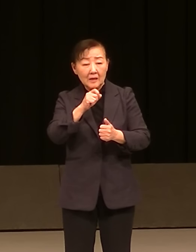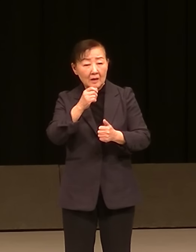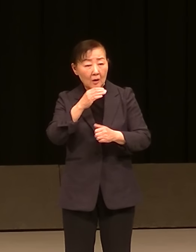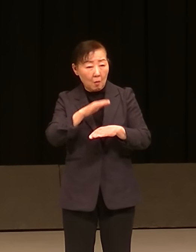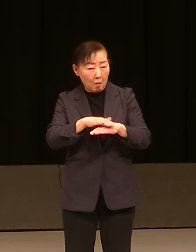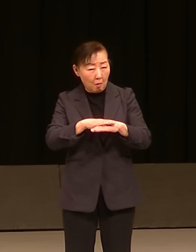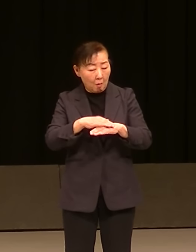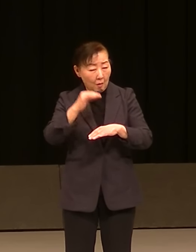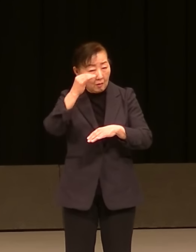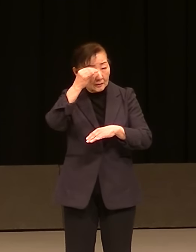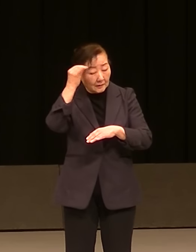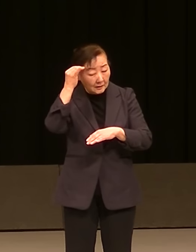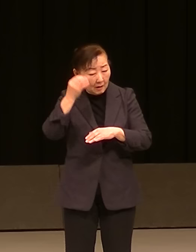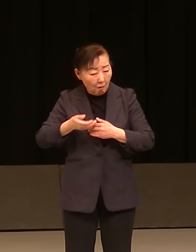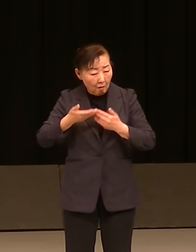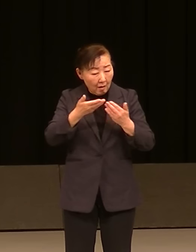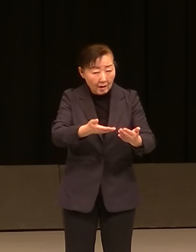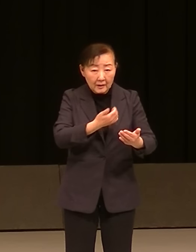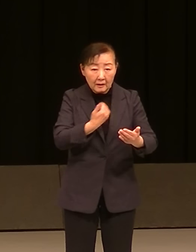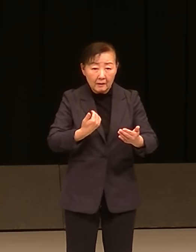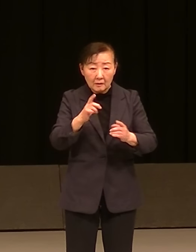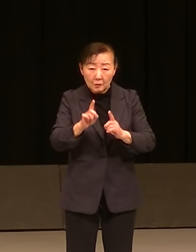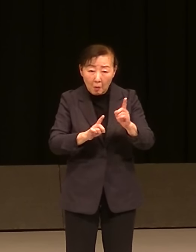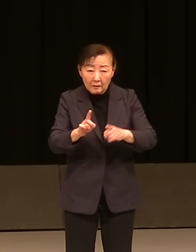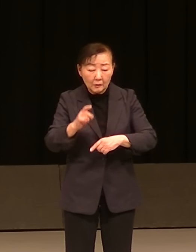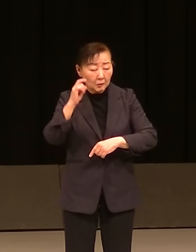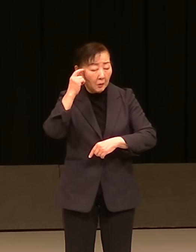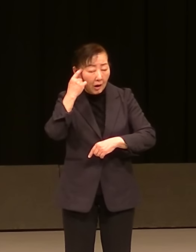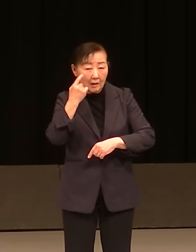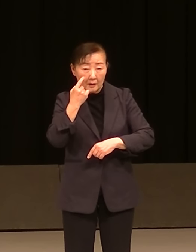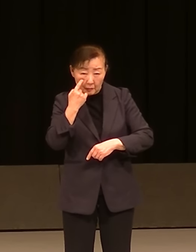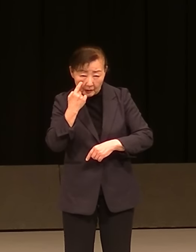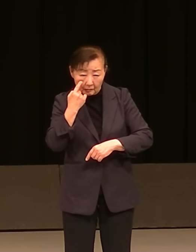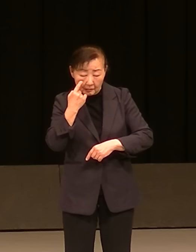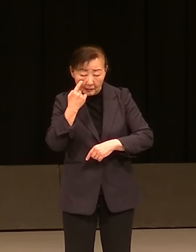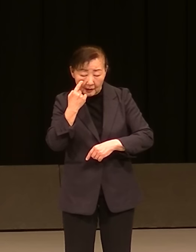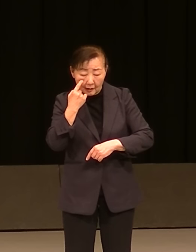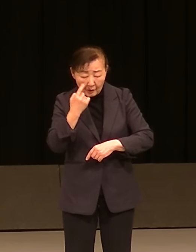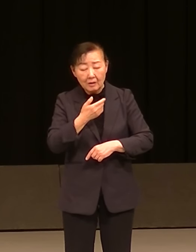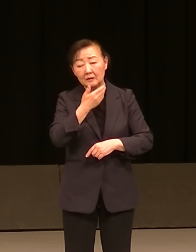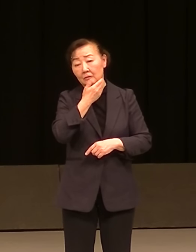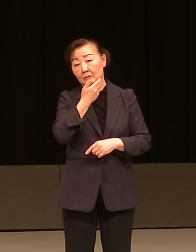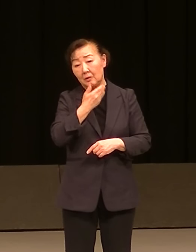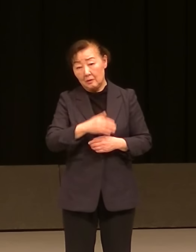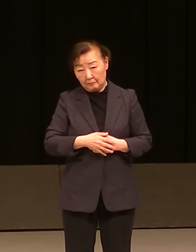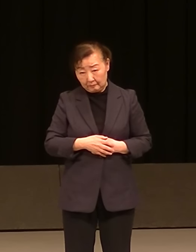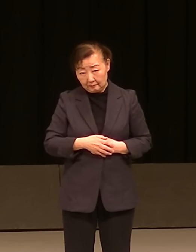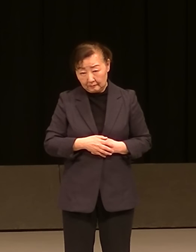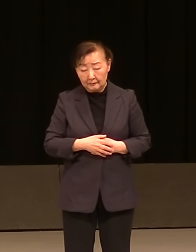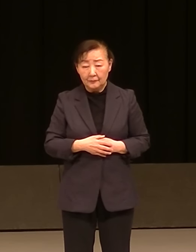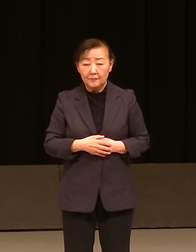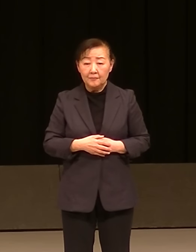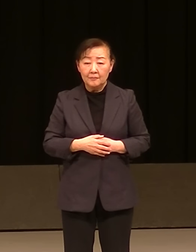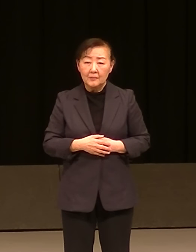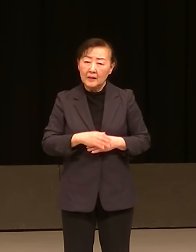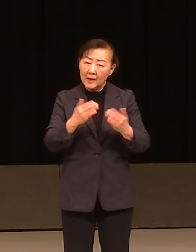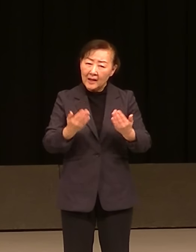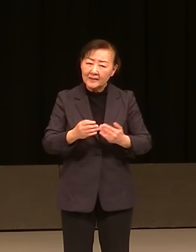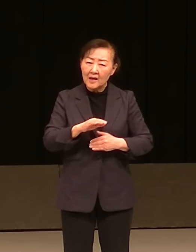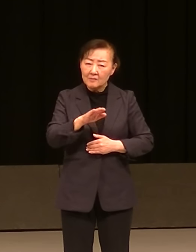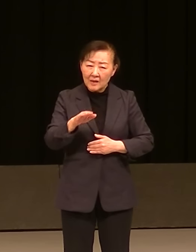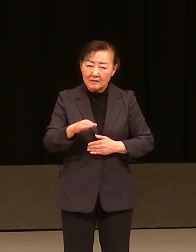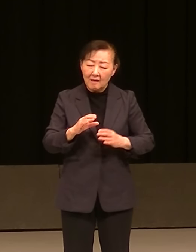らに授けることができるかという観点から考えてみるというのも重要なことだ、と思います。大体みんな優